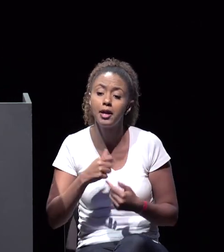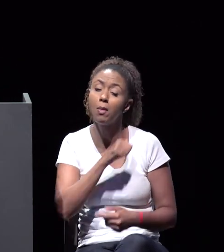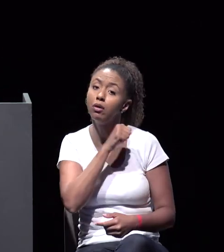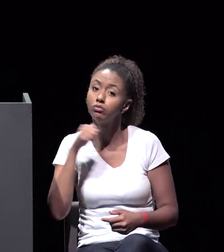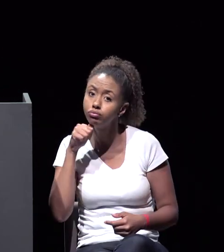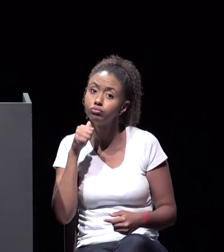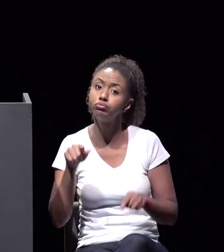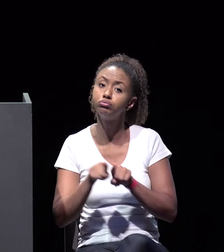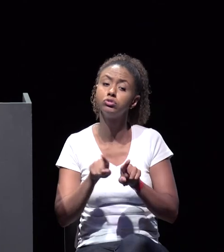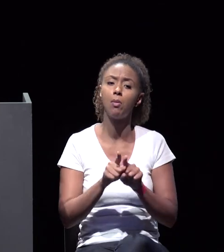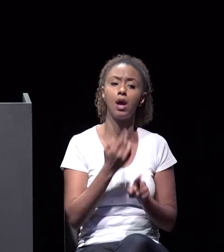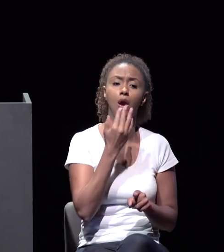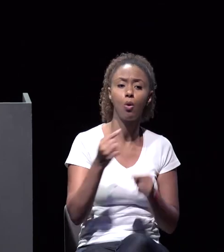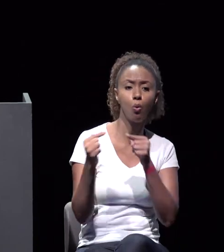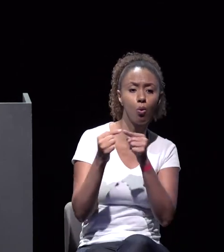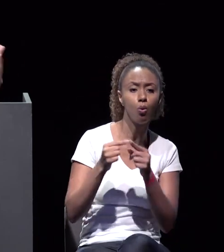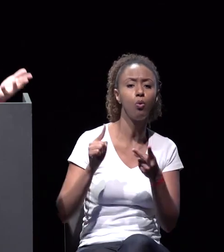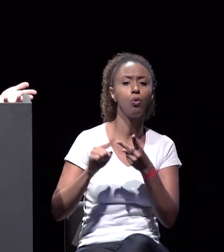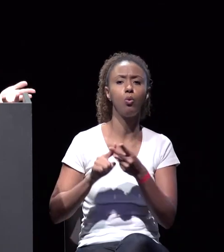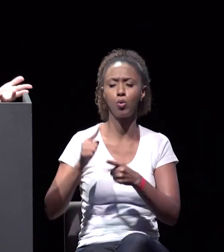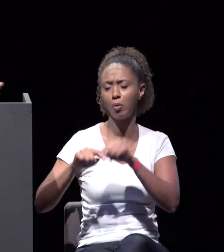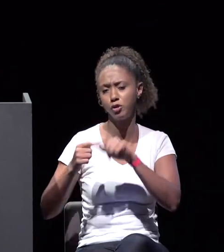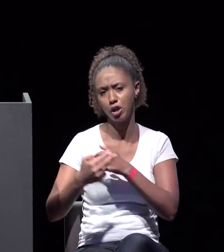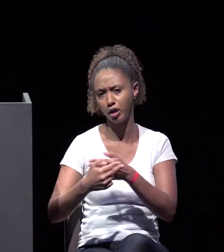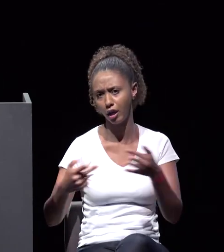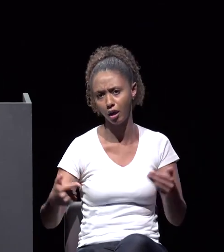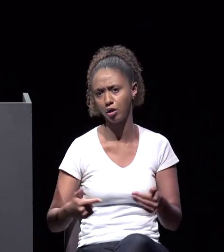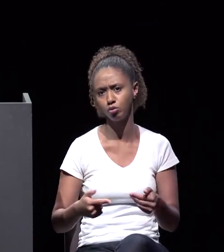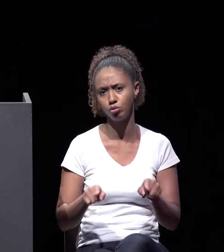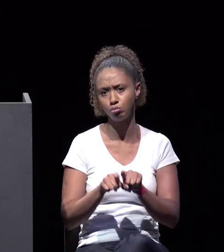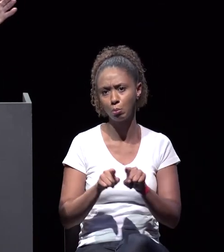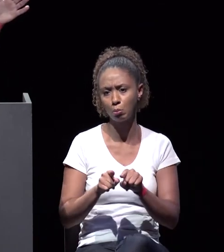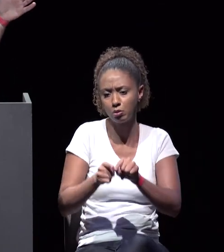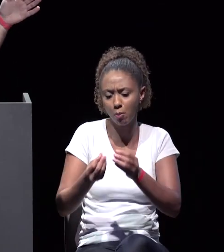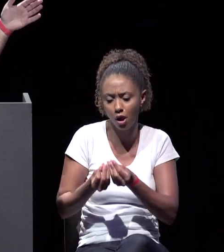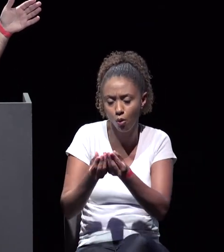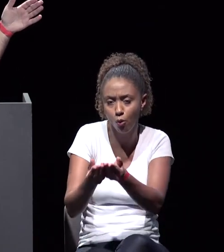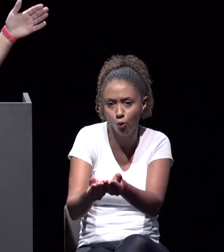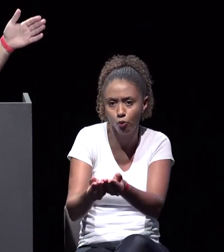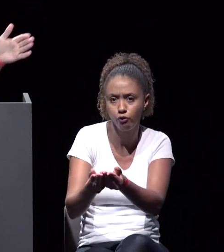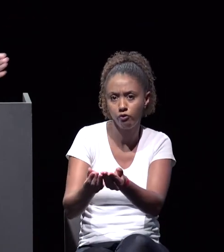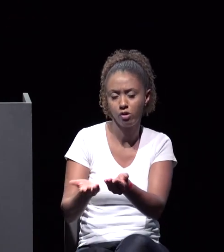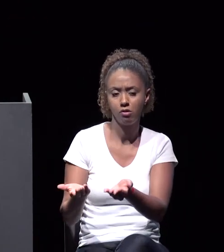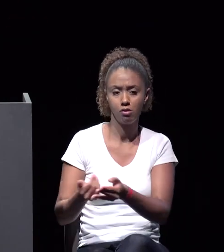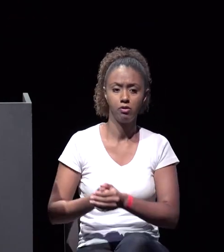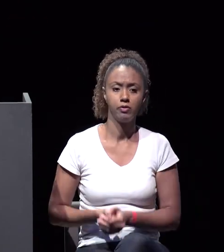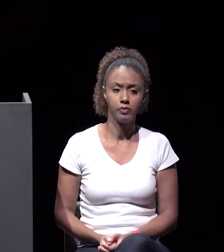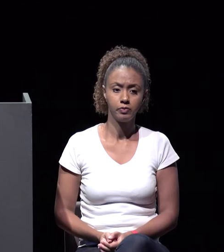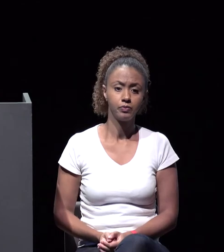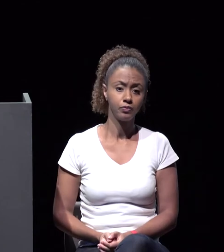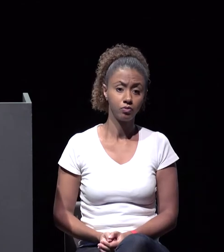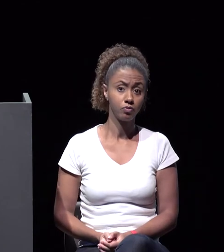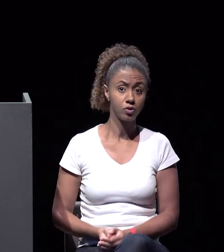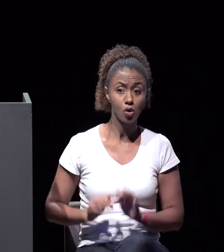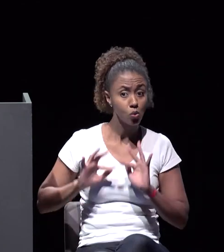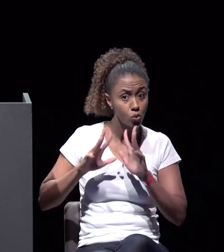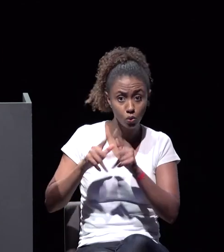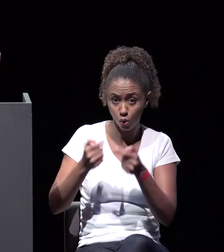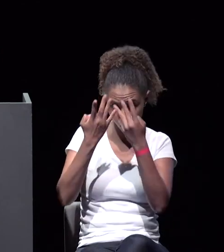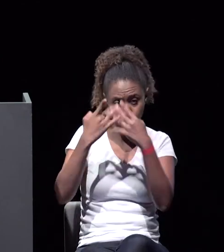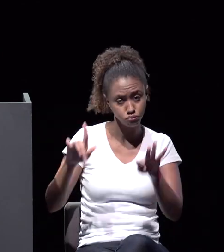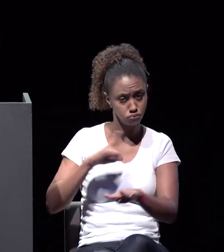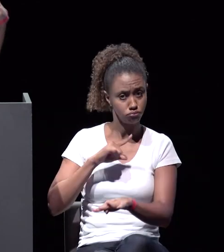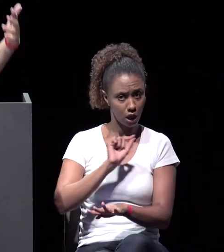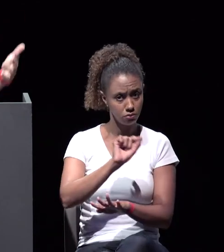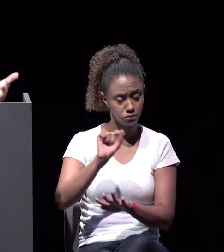também as oferendas ali né então isso vai com todos os orixás isso vai acontecer e